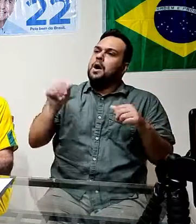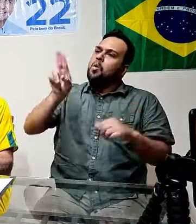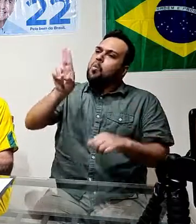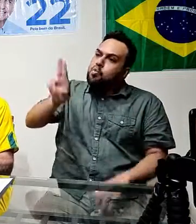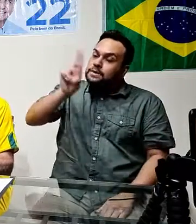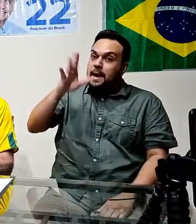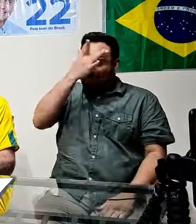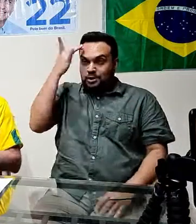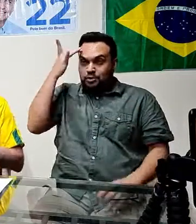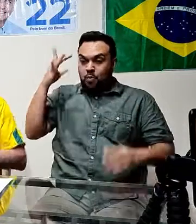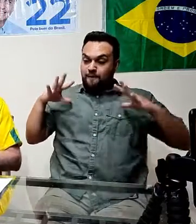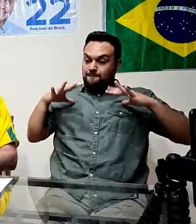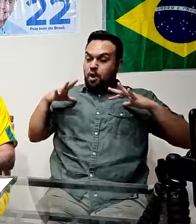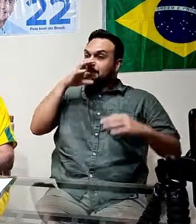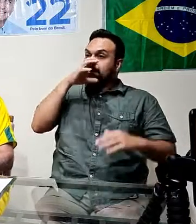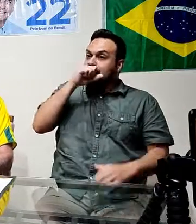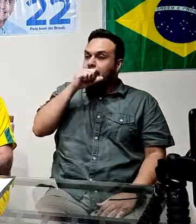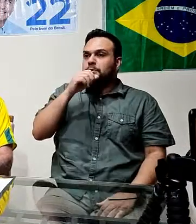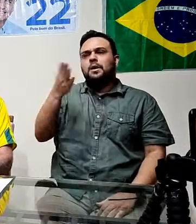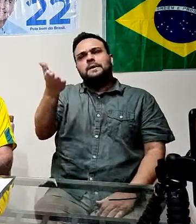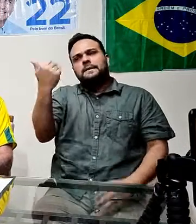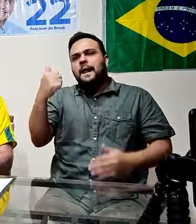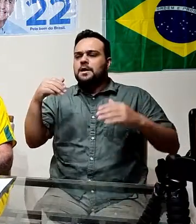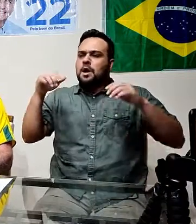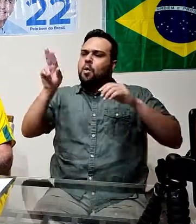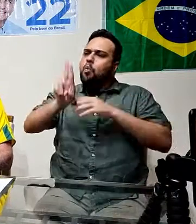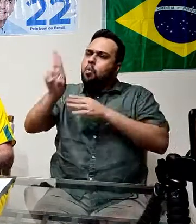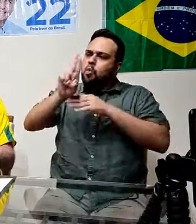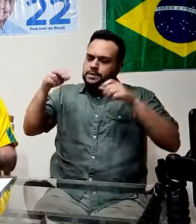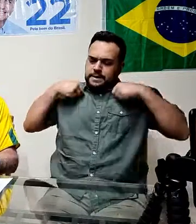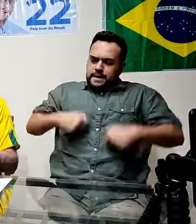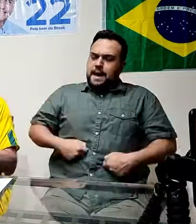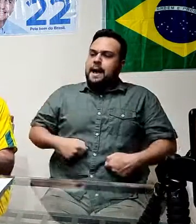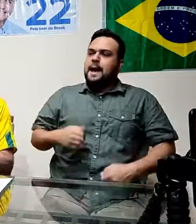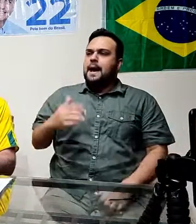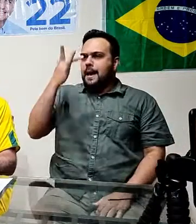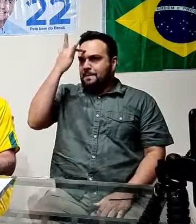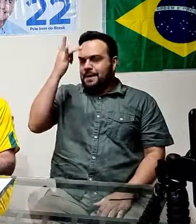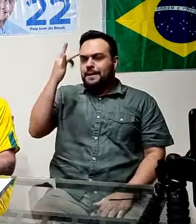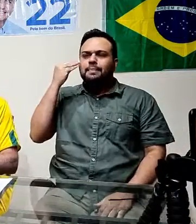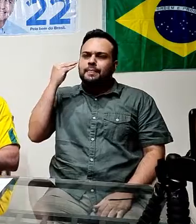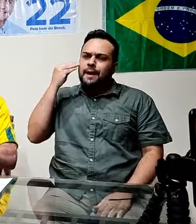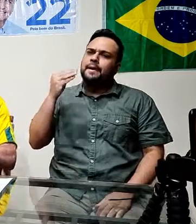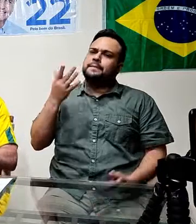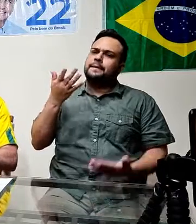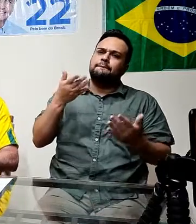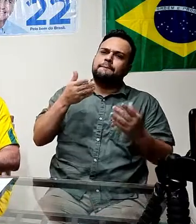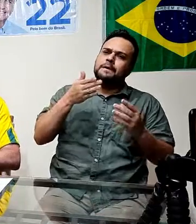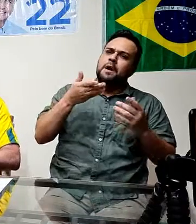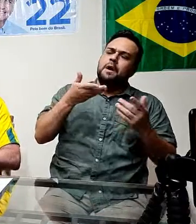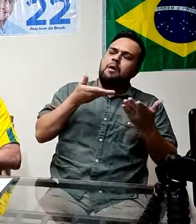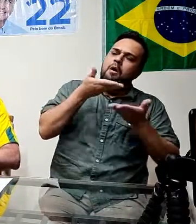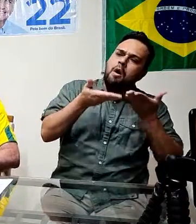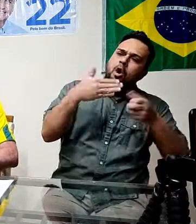está de folga no sábado, traz uma camisa amarela e tenta convencer uma pessoa ou outra no